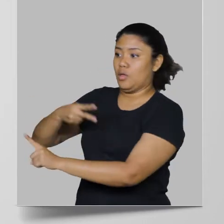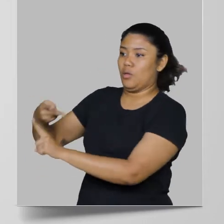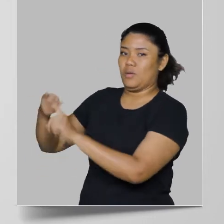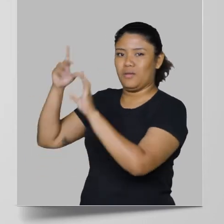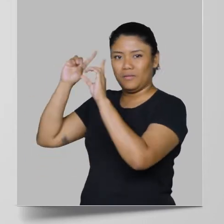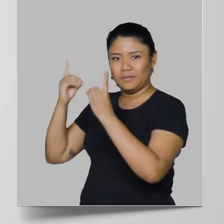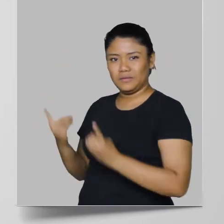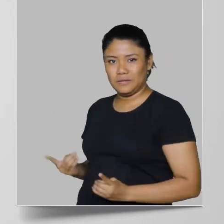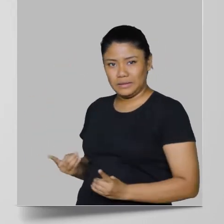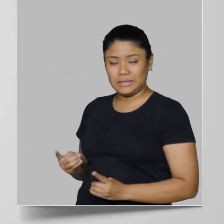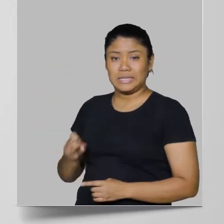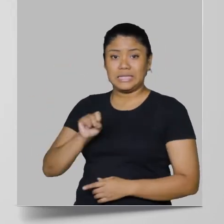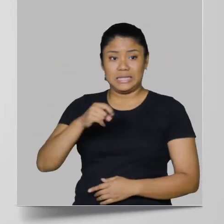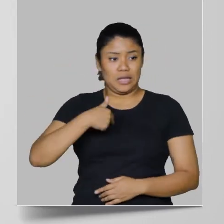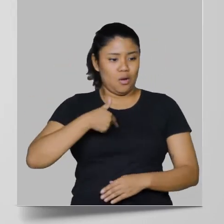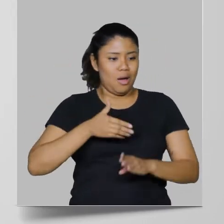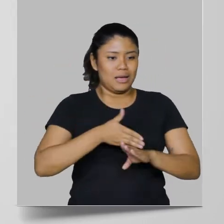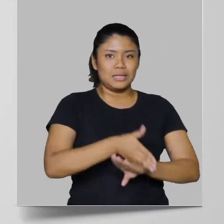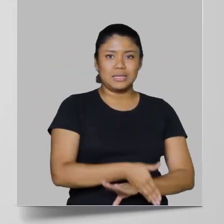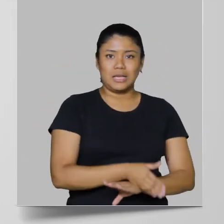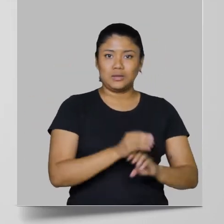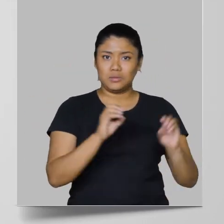medida que eu não tenho acesso,